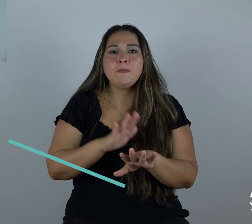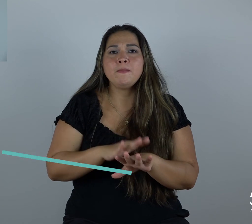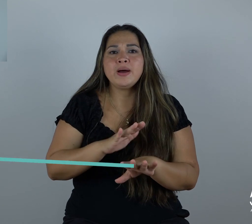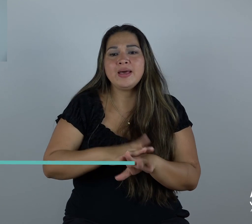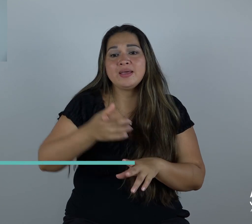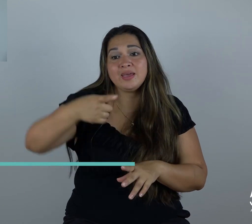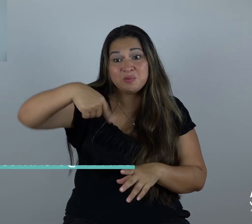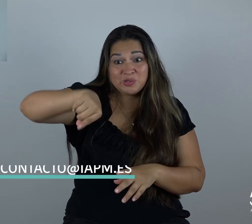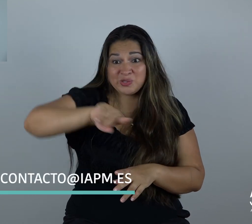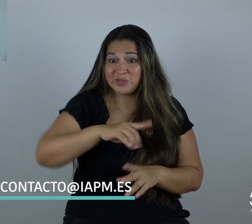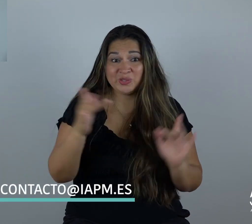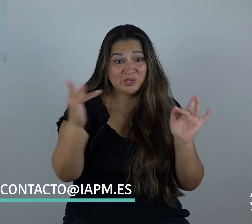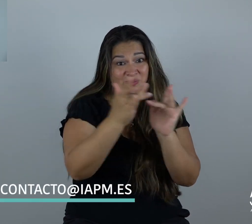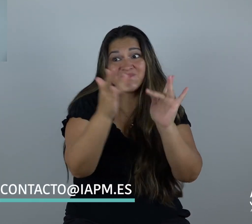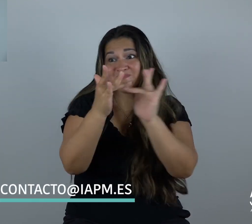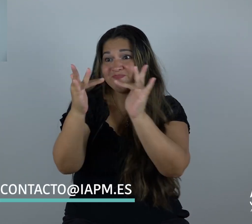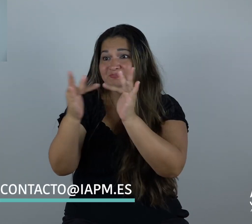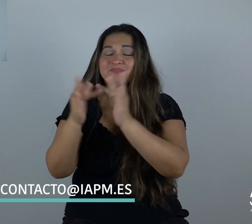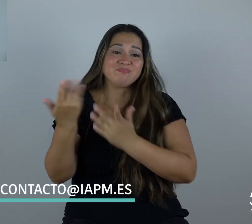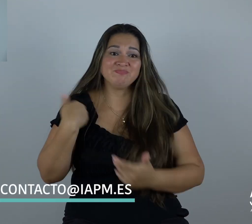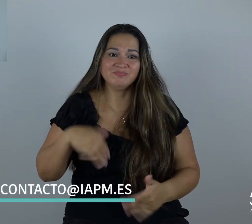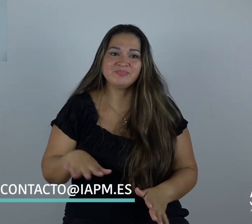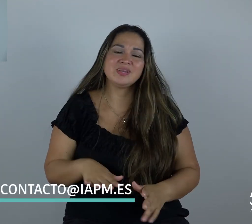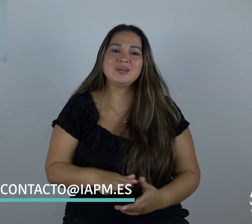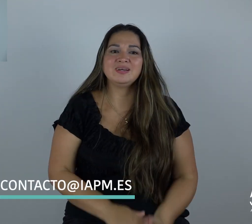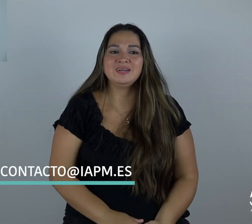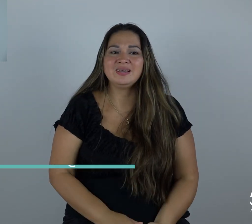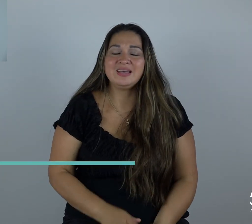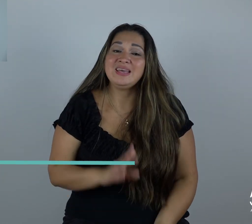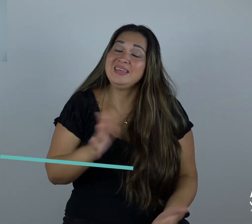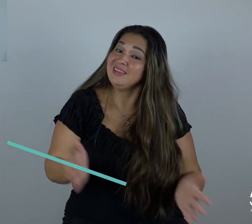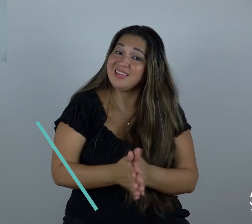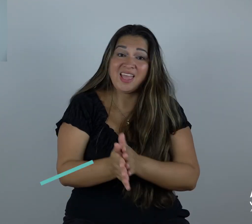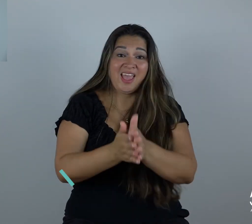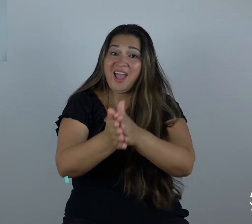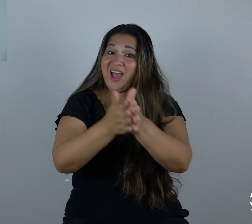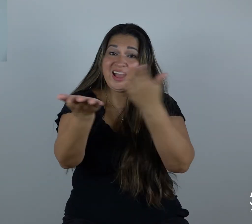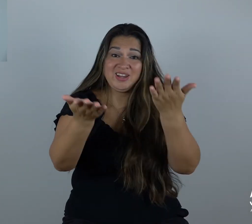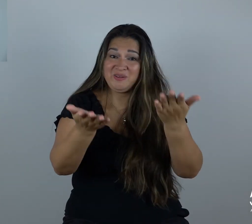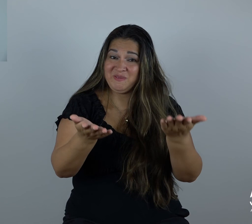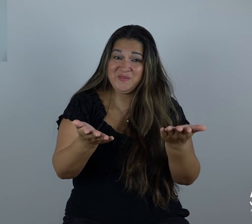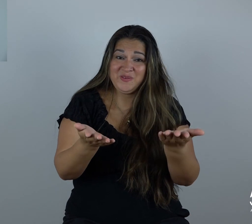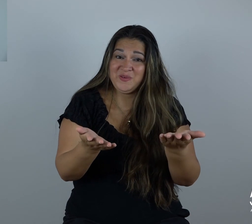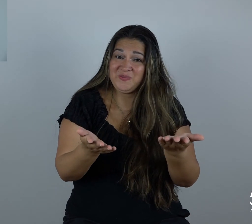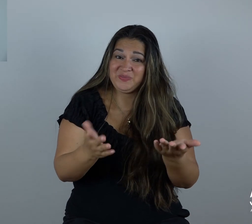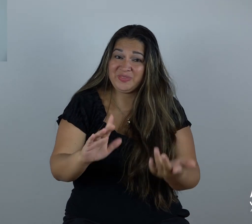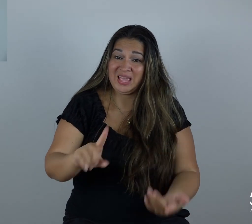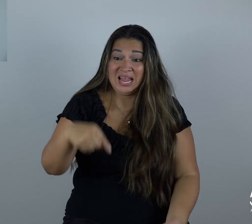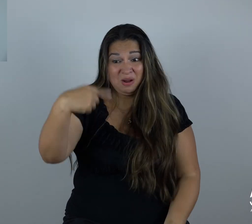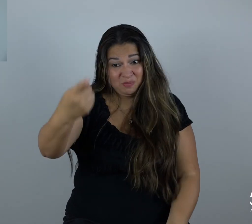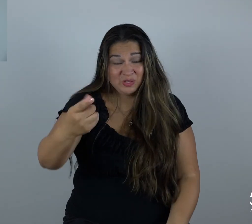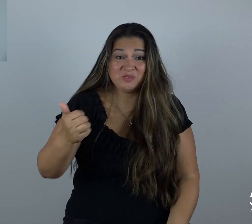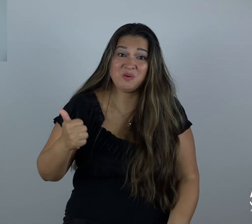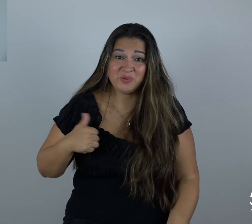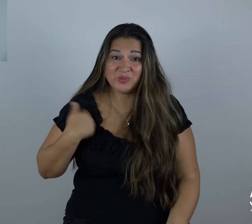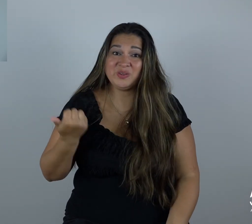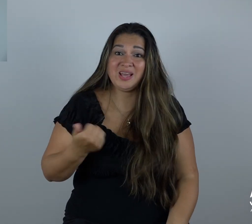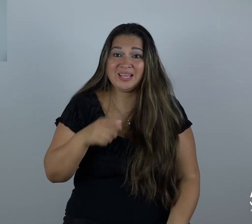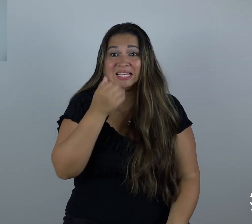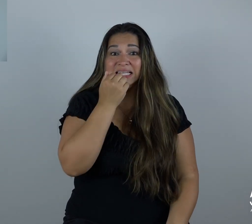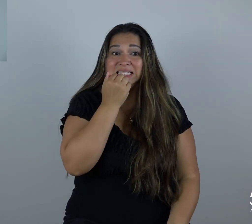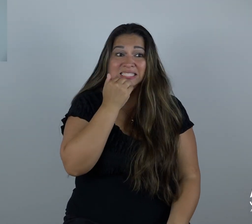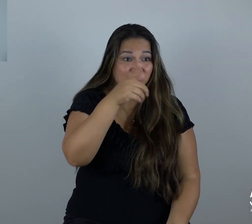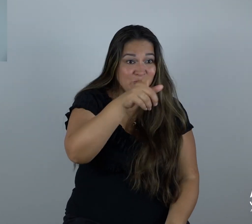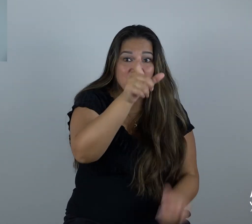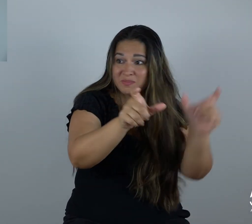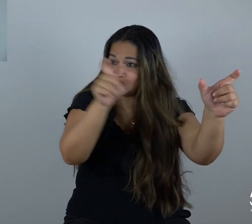pueda haber alguna interactuación entre nosotros y bueno, ánimo. En la próxima ocasión que te